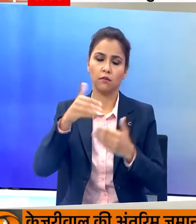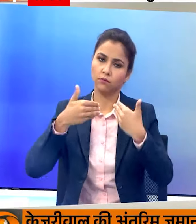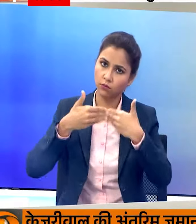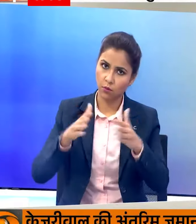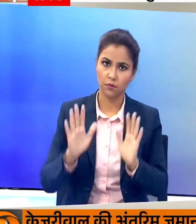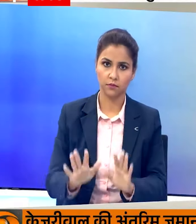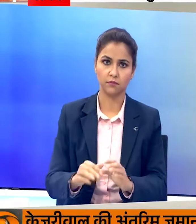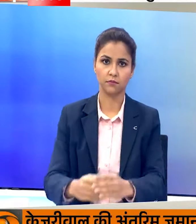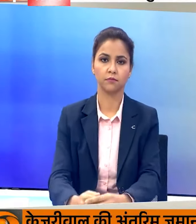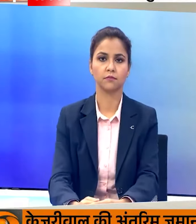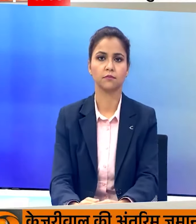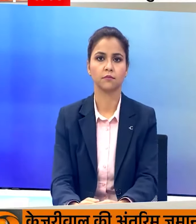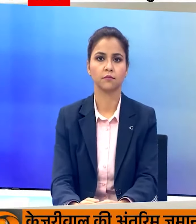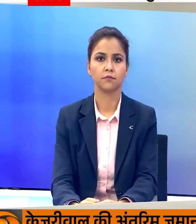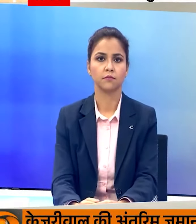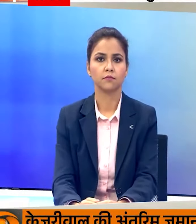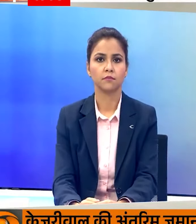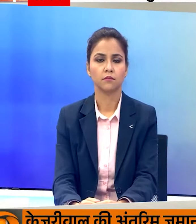खुलेंगे